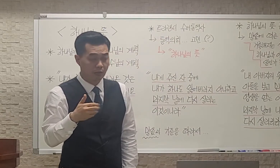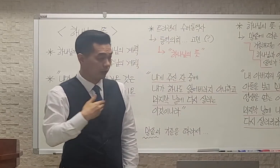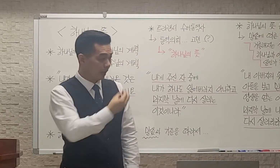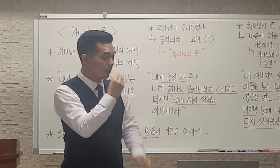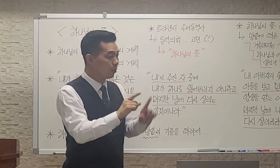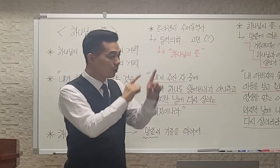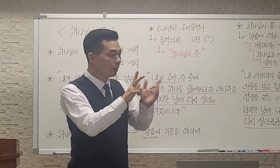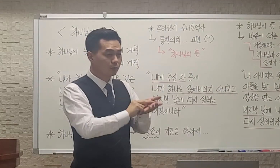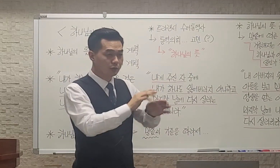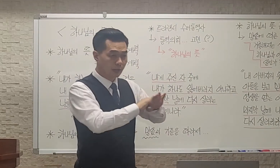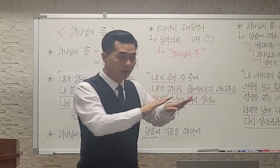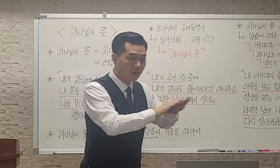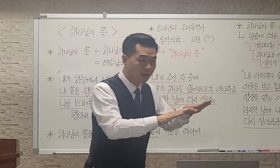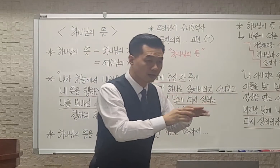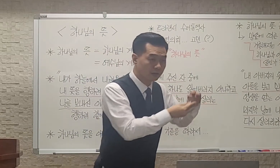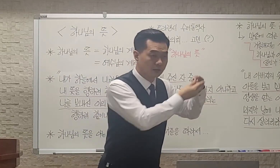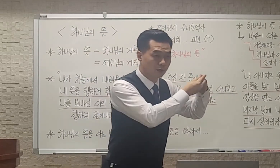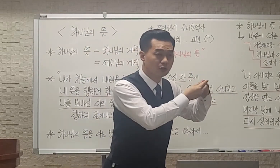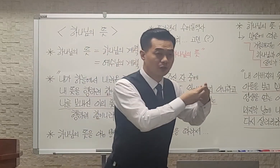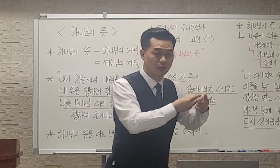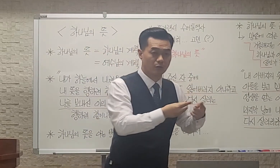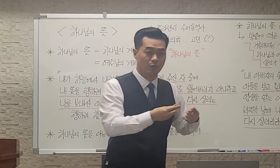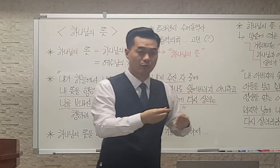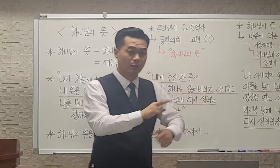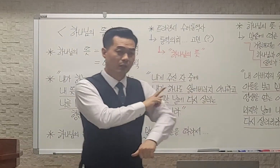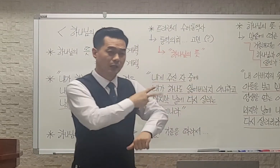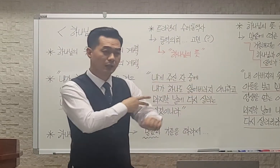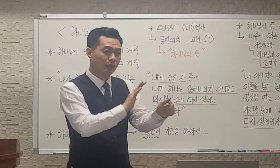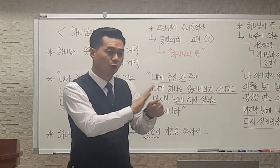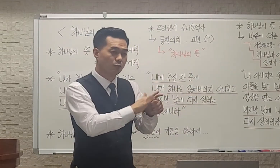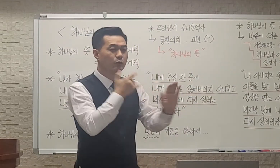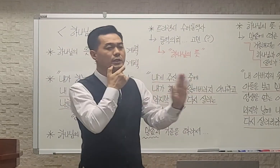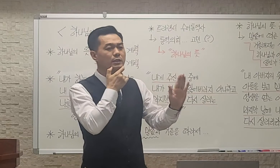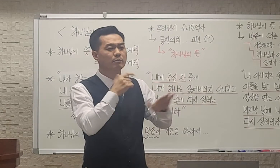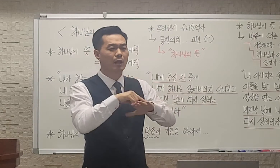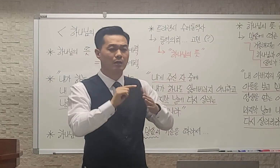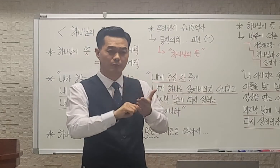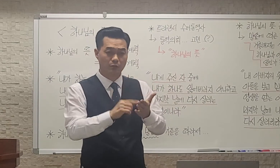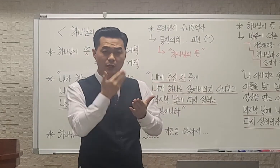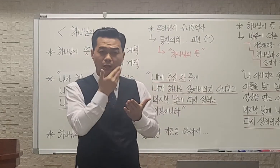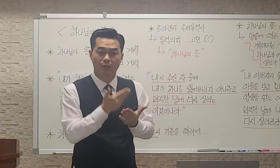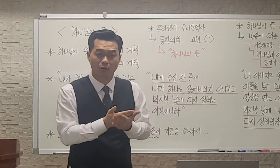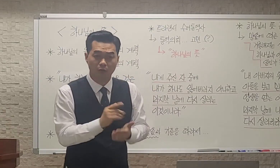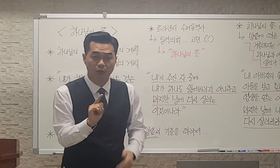내가 먹고 사는 문제를 해결하는 것이 먼저인가요? 2단에 도움 주기 싫은 마음이 귀한가요? 어때?